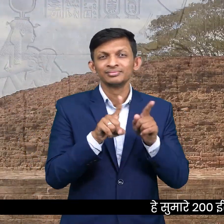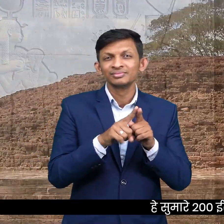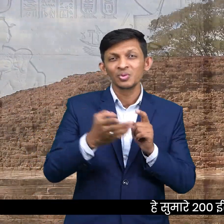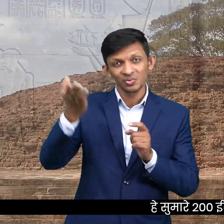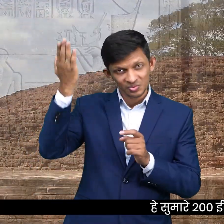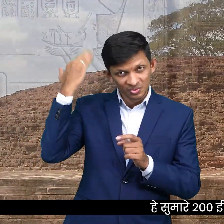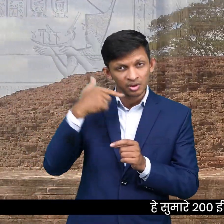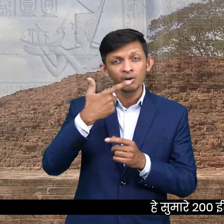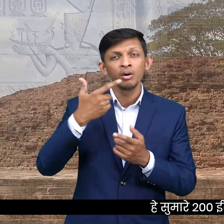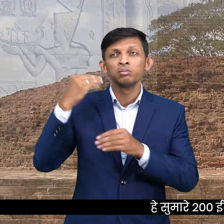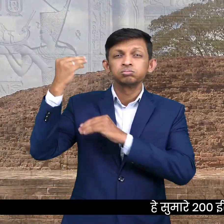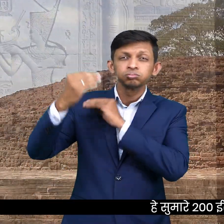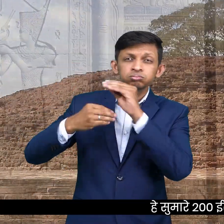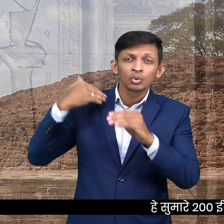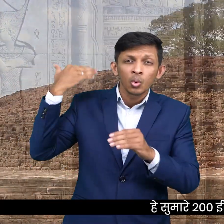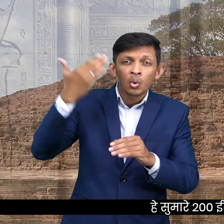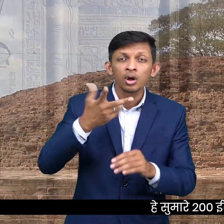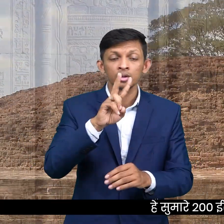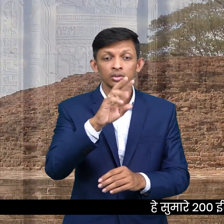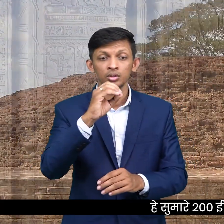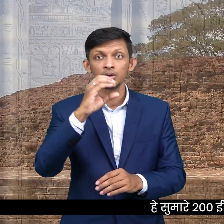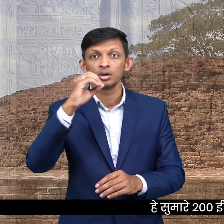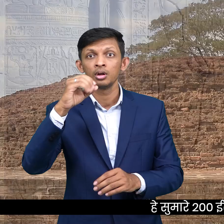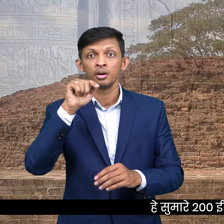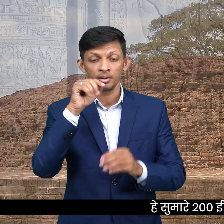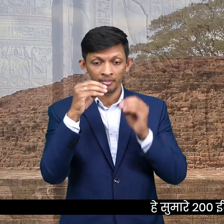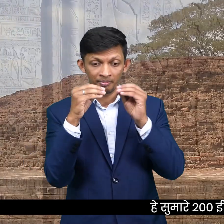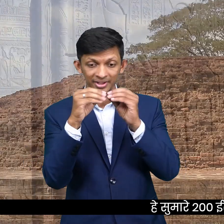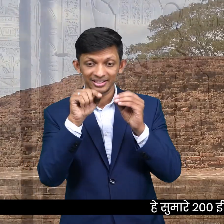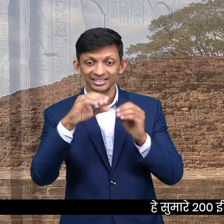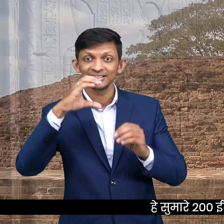हे सुमारे 200 इसवी सनापूर्व कोरलेले होते.